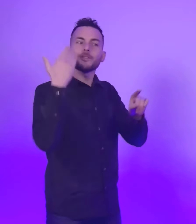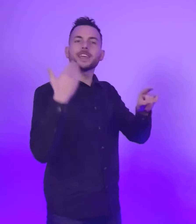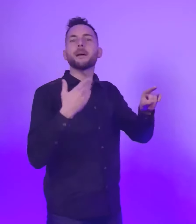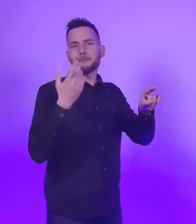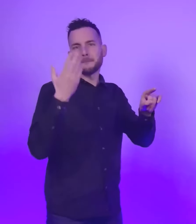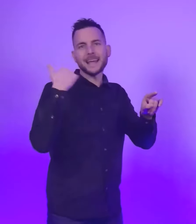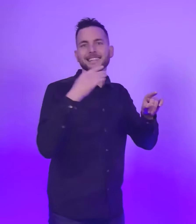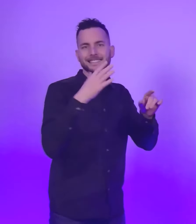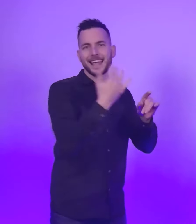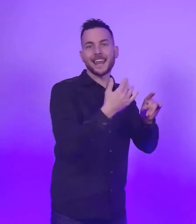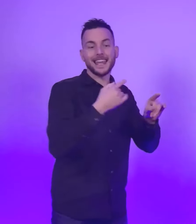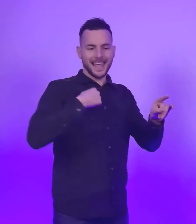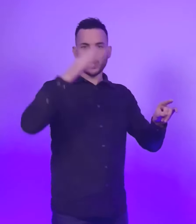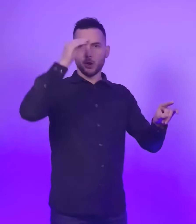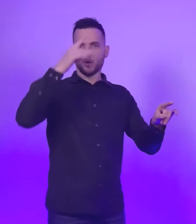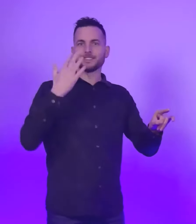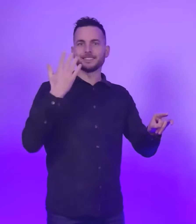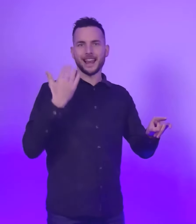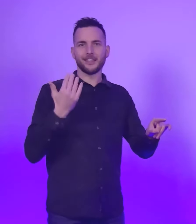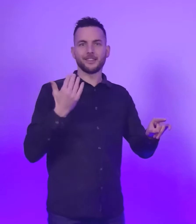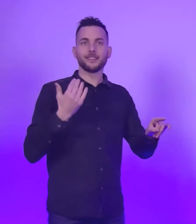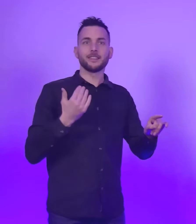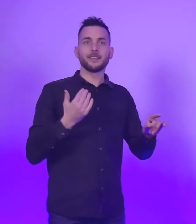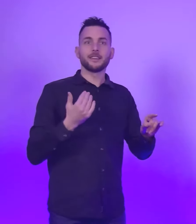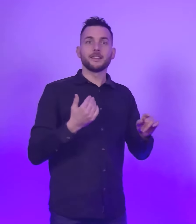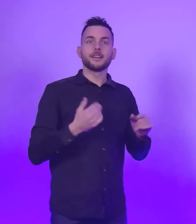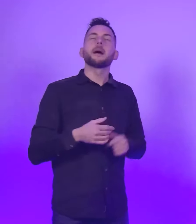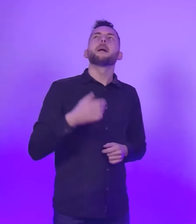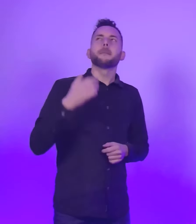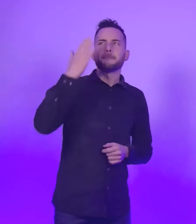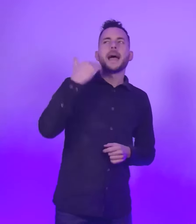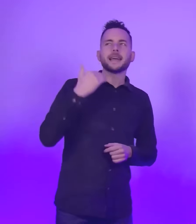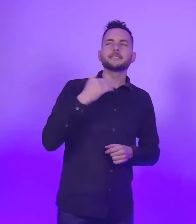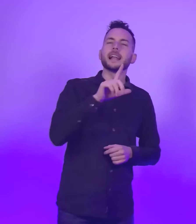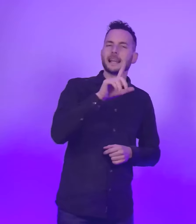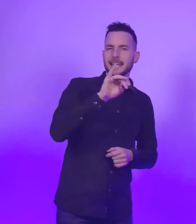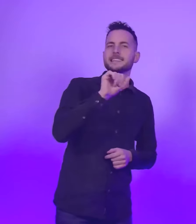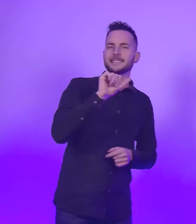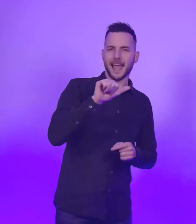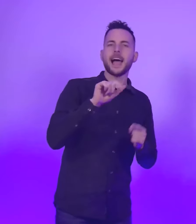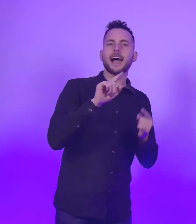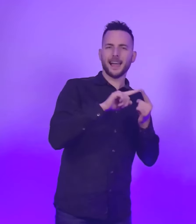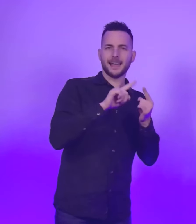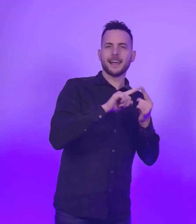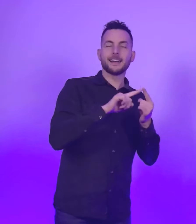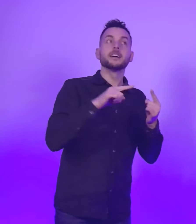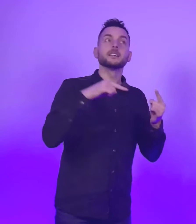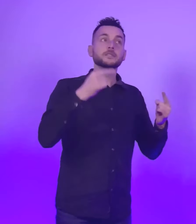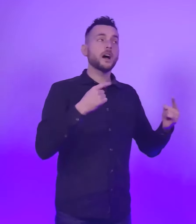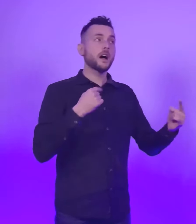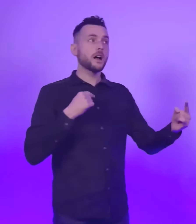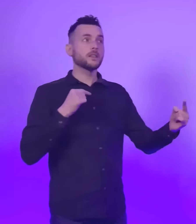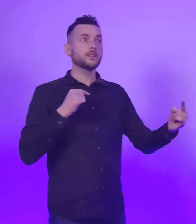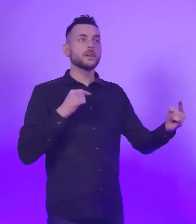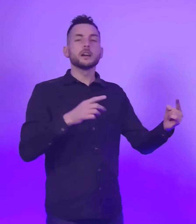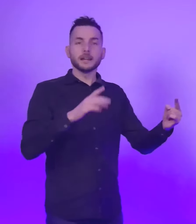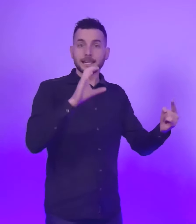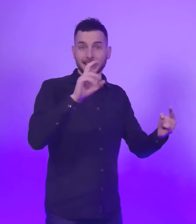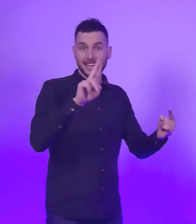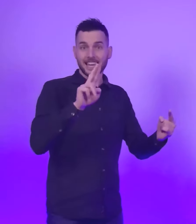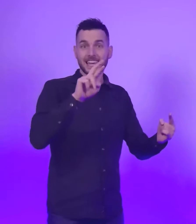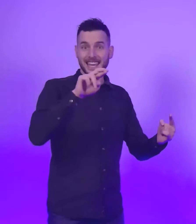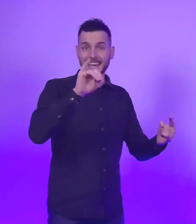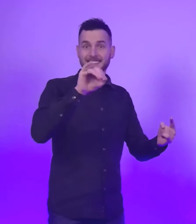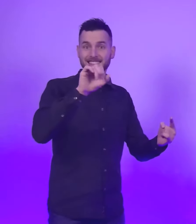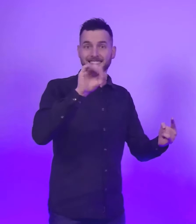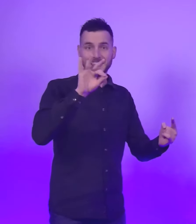Oké. Okay. Ik weet dat we begonnen met een meisje en zij heette Lisa. Oh ja. Lisa. En toen had je Christian, was een jongen.